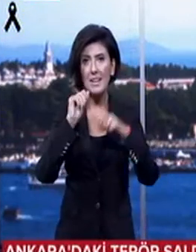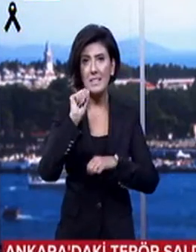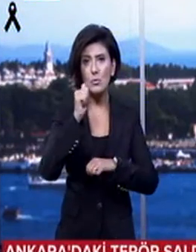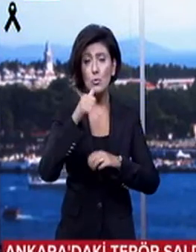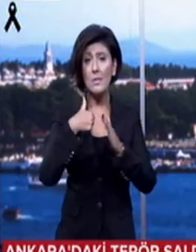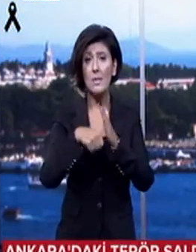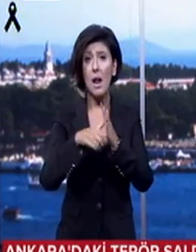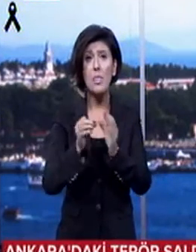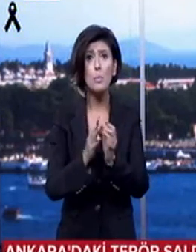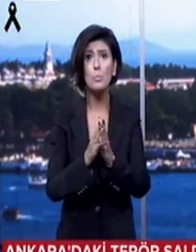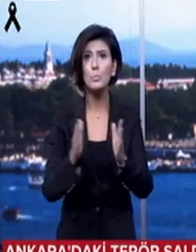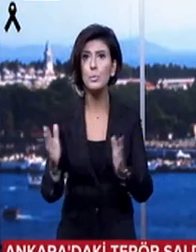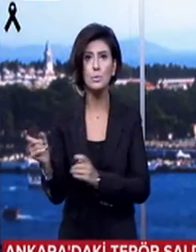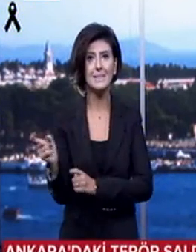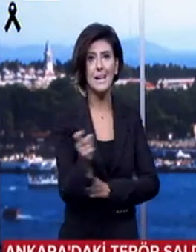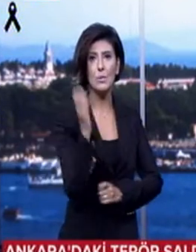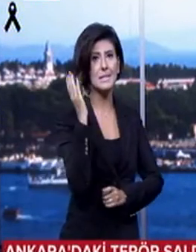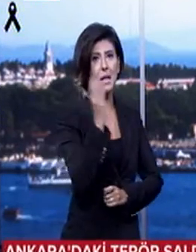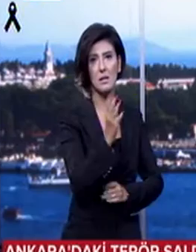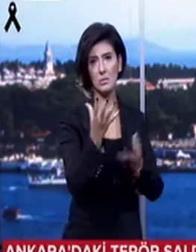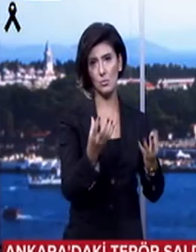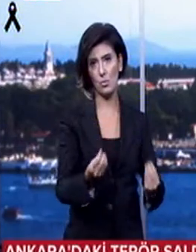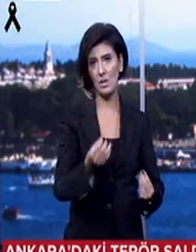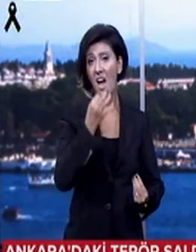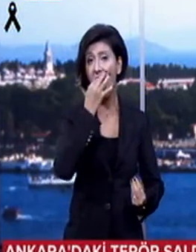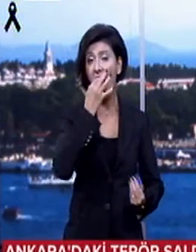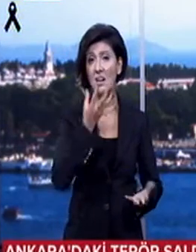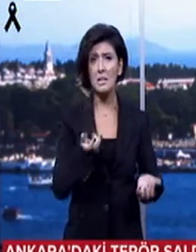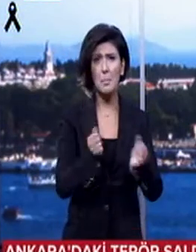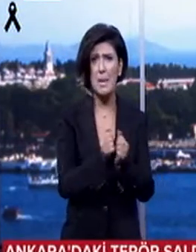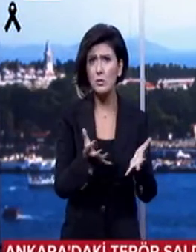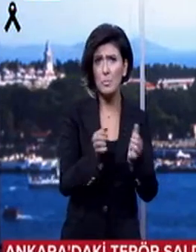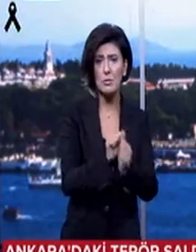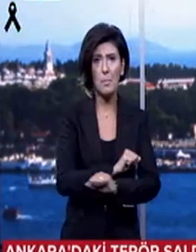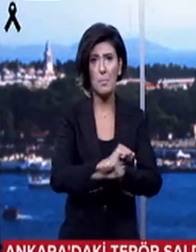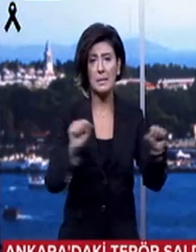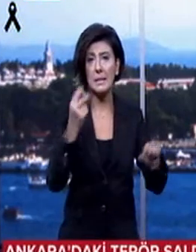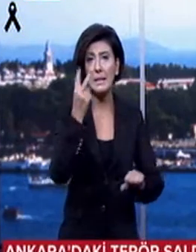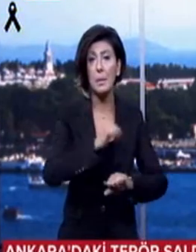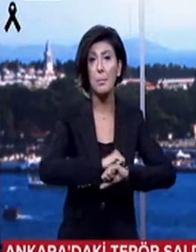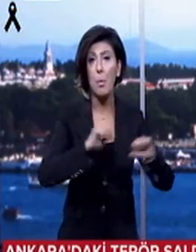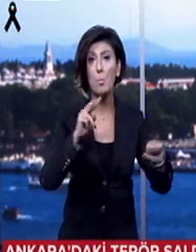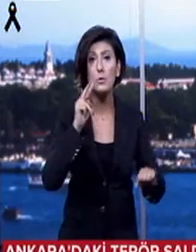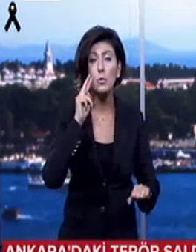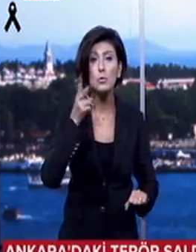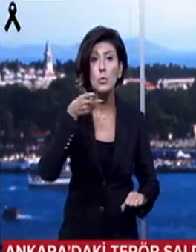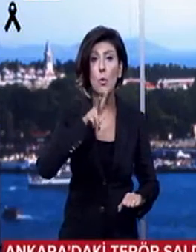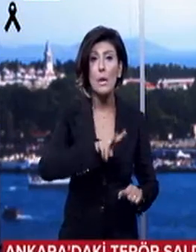tarihinin en büyük terör saldırısına maruz kaldı. Ankara'da peş peşe patlayan iki bomba sonucu hayatını kaybedenlerin